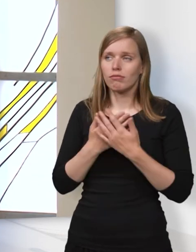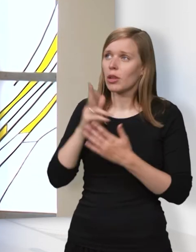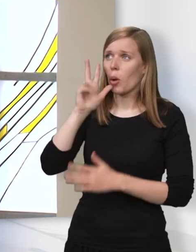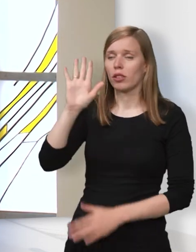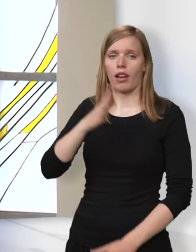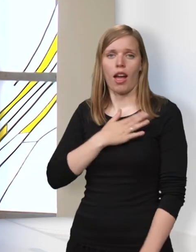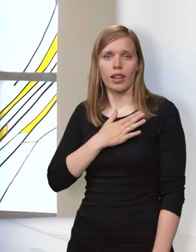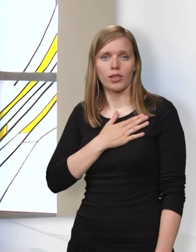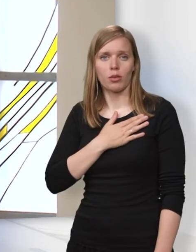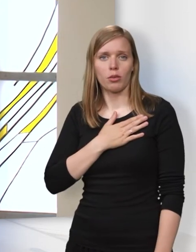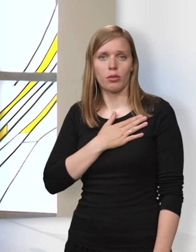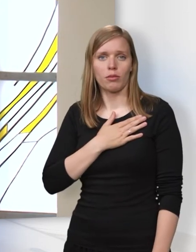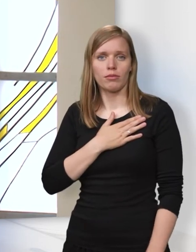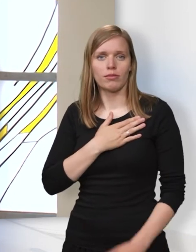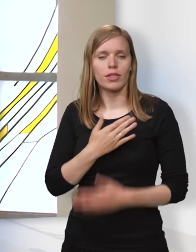dieses